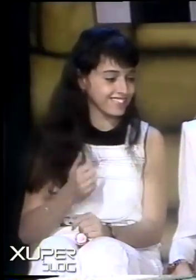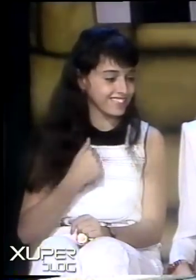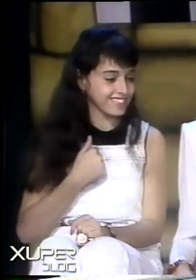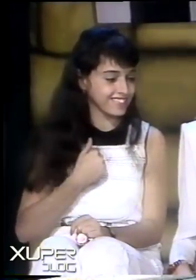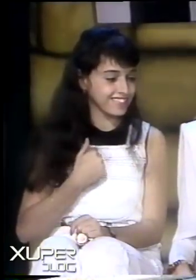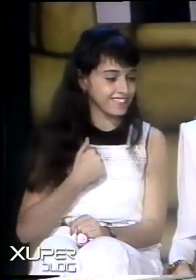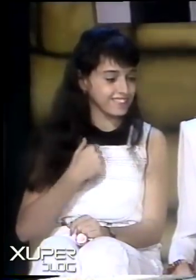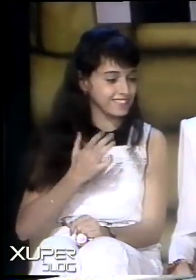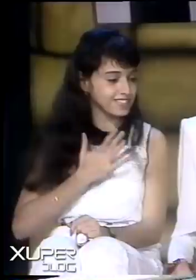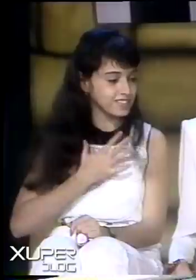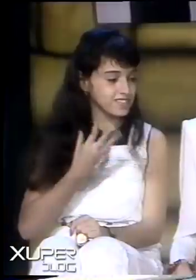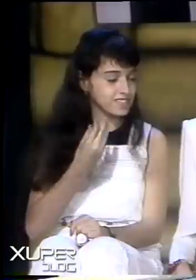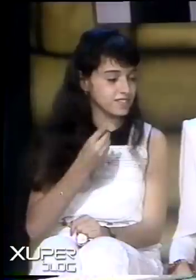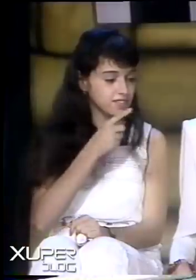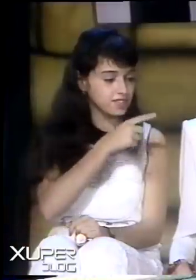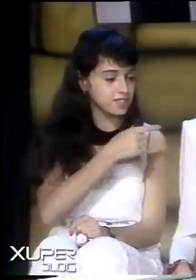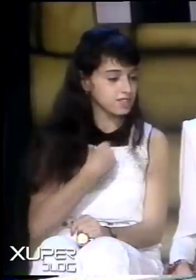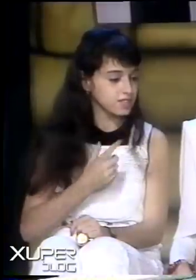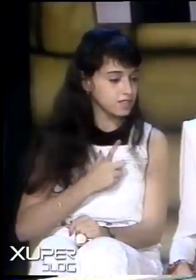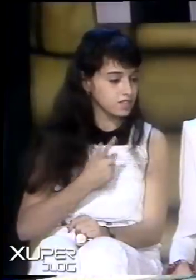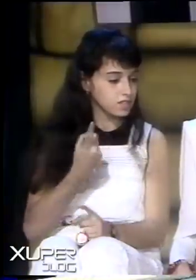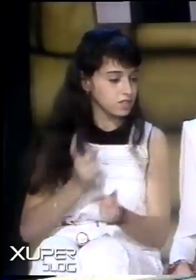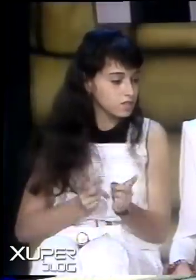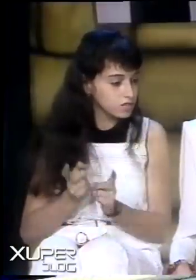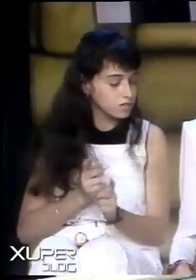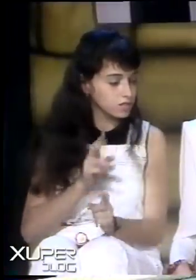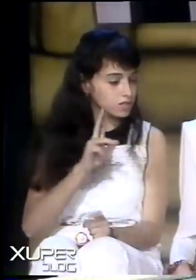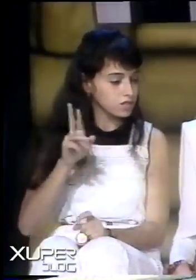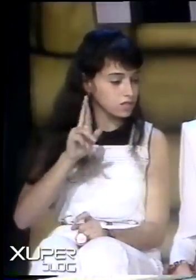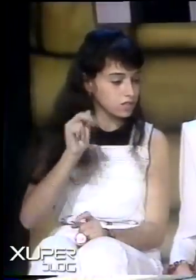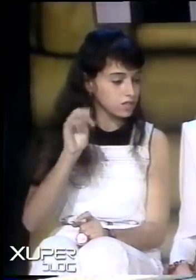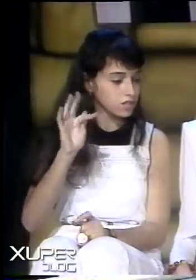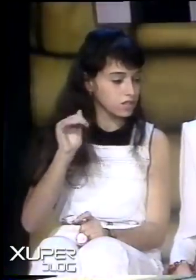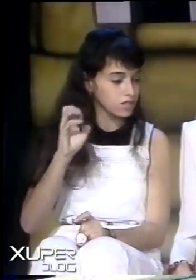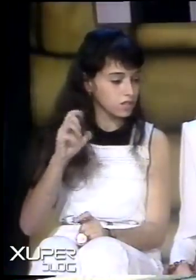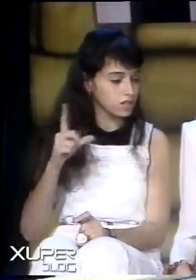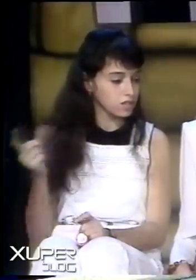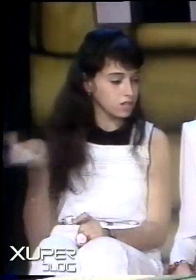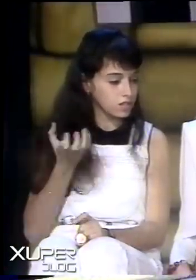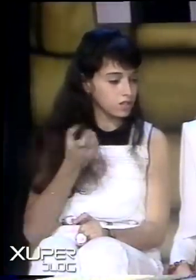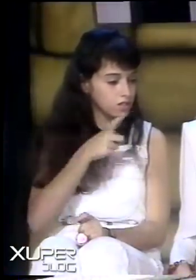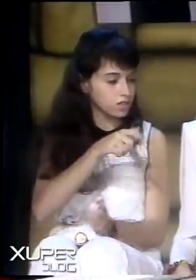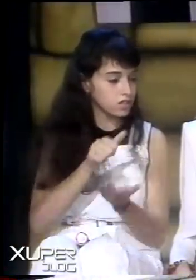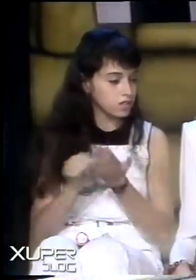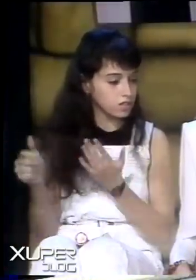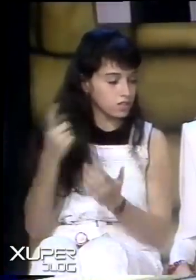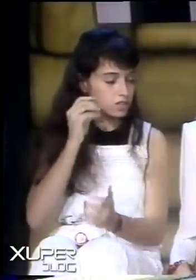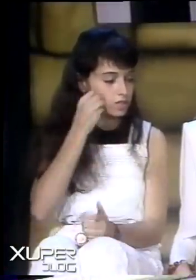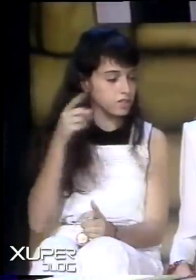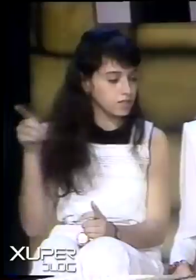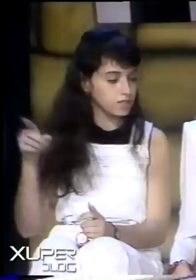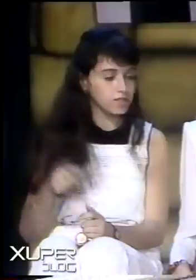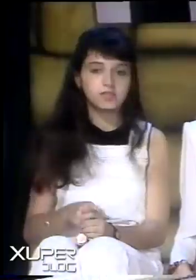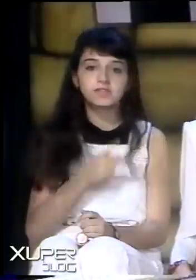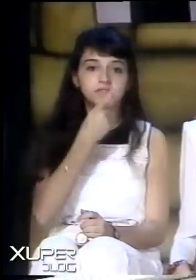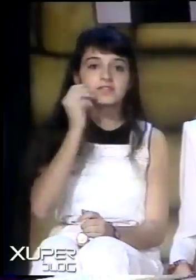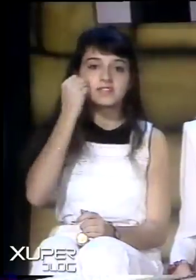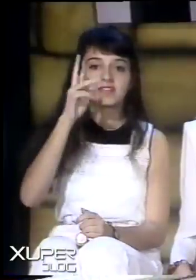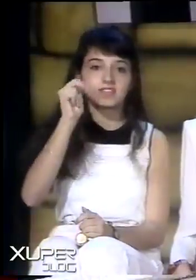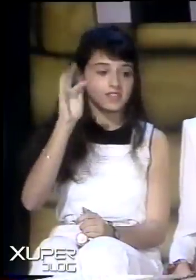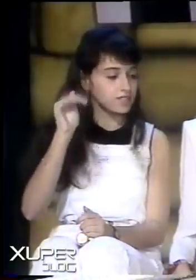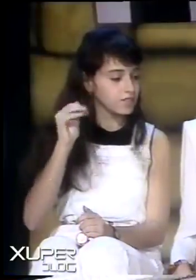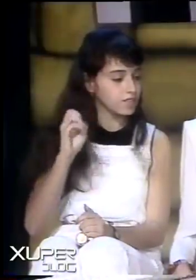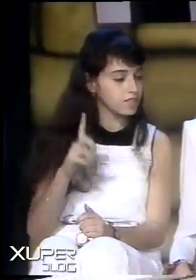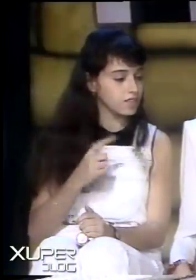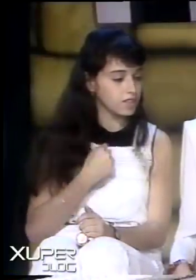gostoso. Que legal, que legal. E gosto muito de você. Eu tenho um priminho chamado Rafael e queria que você mandasse um beijo para ele. Rafa, um